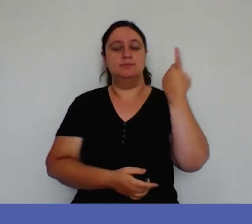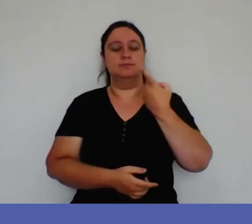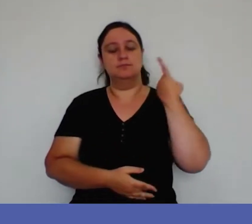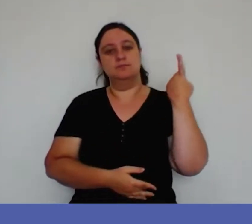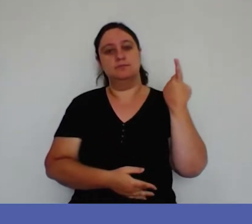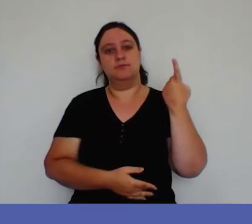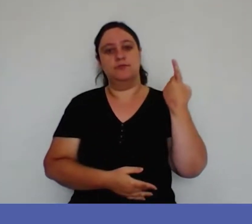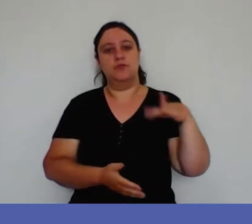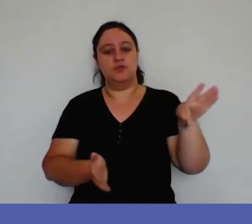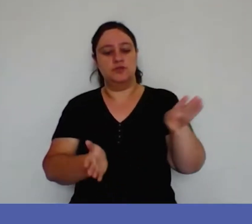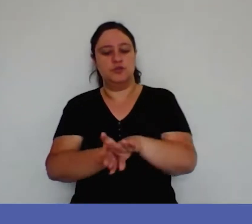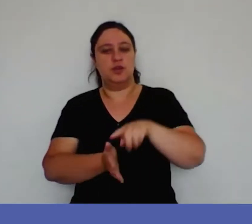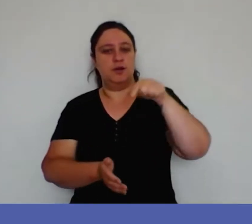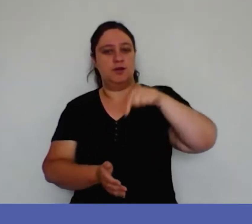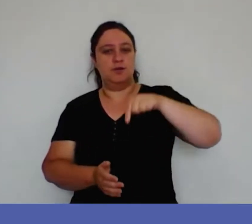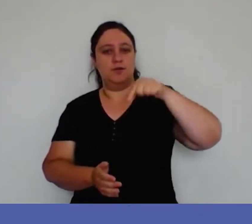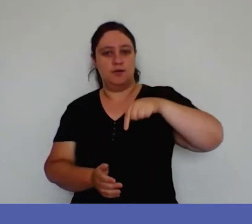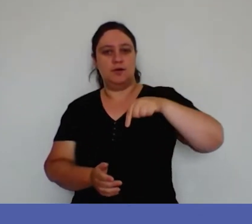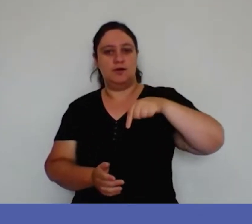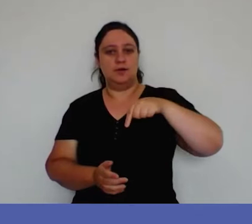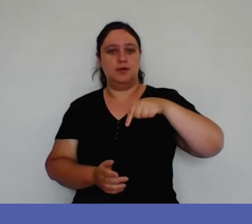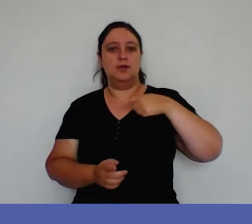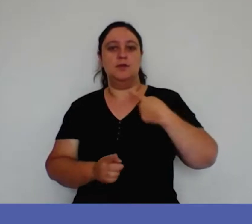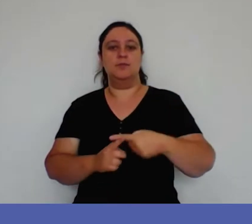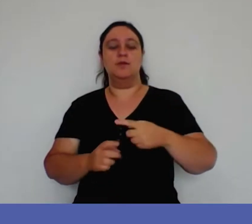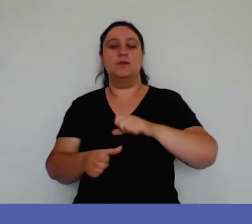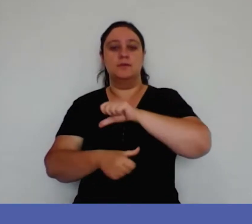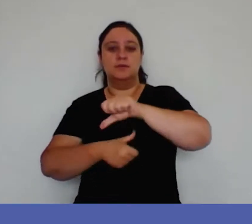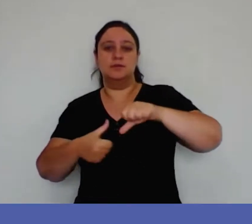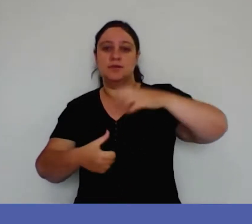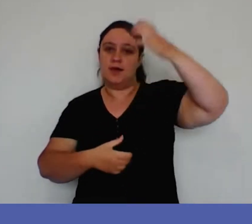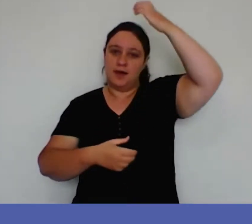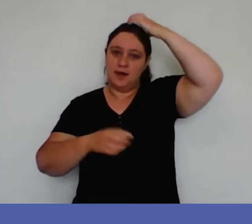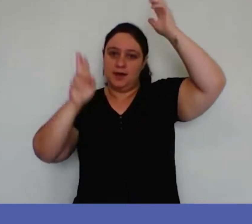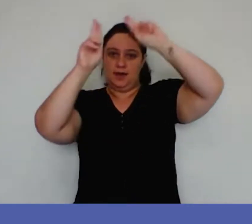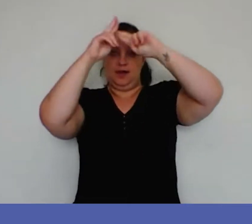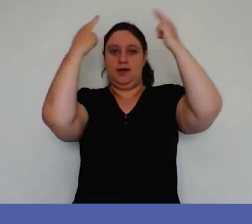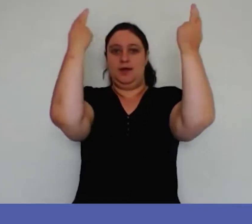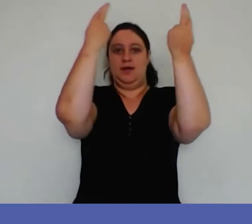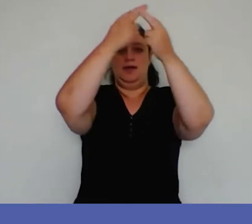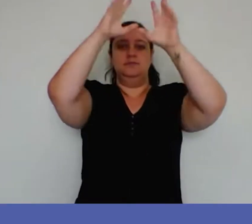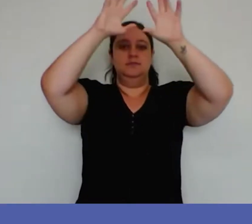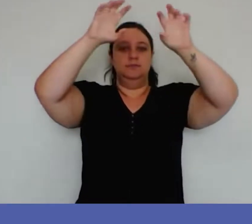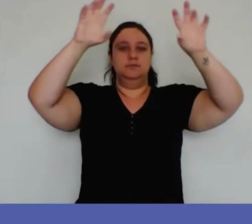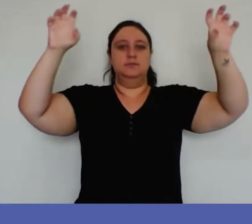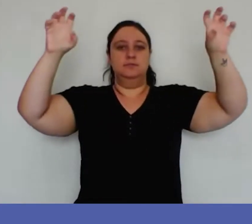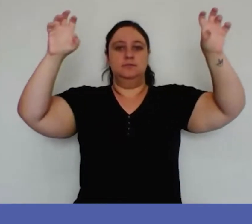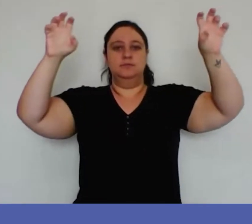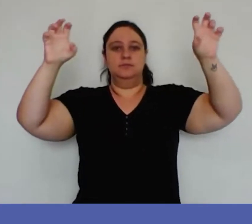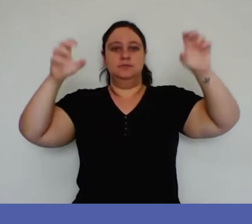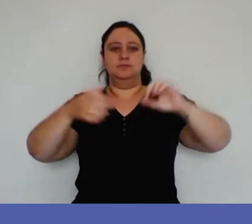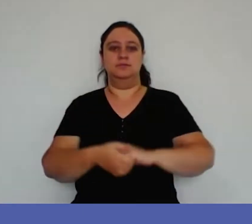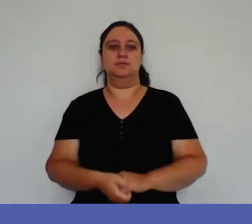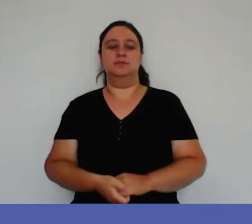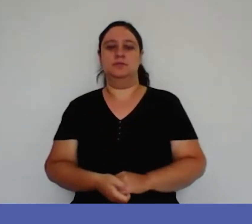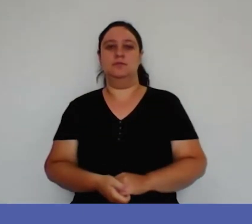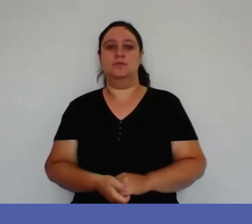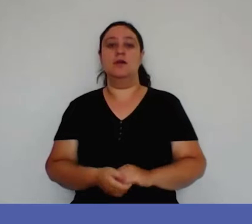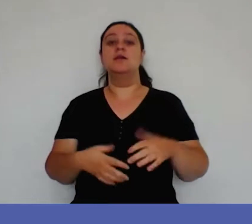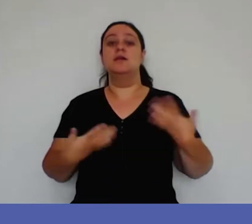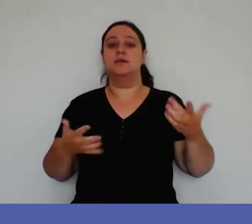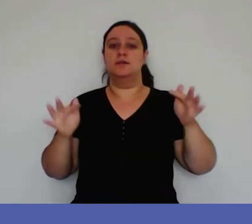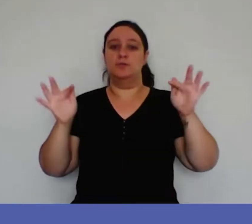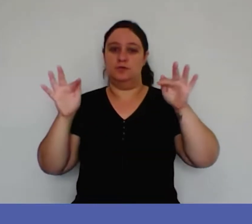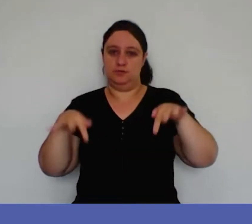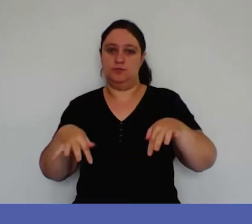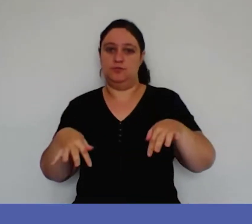para ser o rei do reino dos céus, para no fim tomar o reino que subsistirá